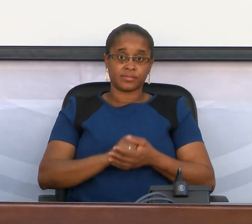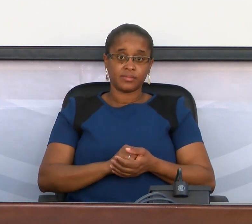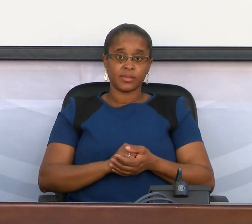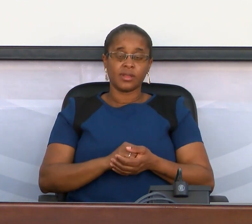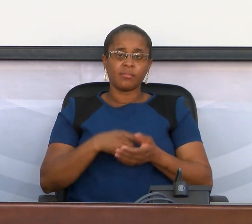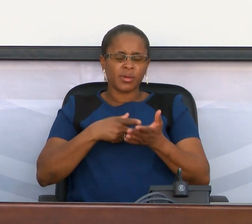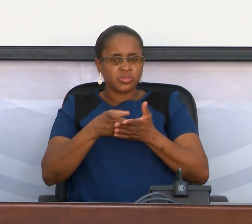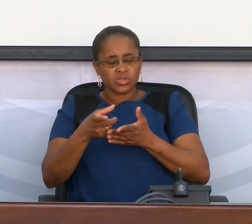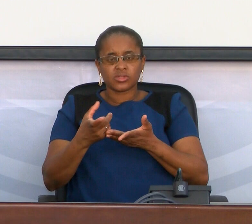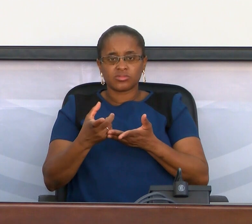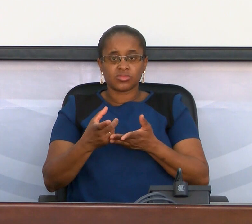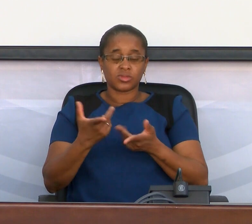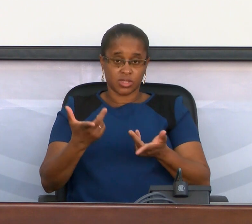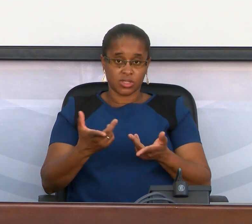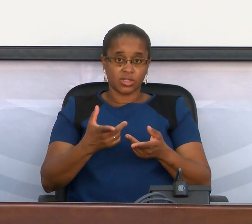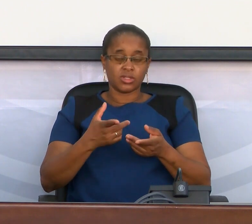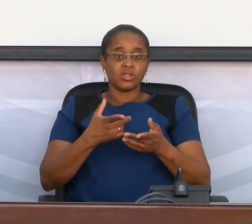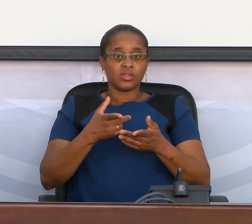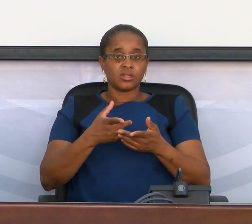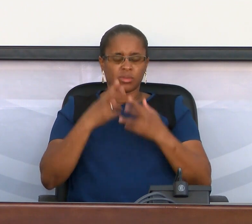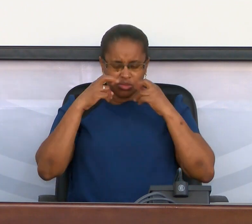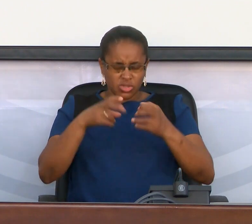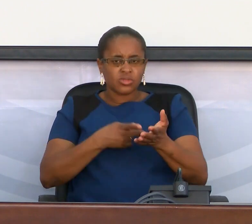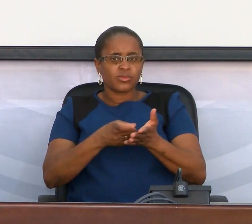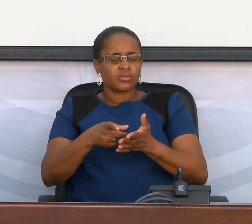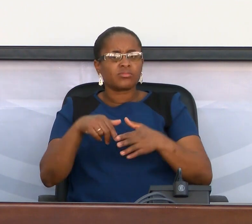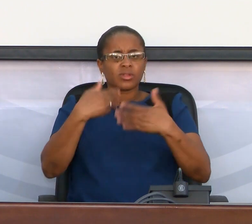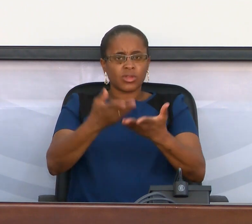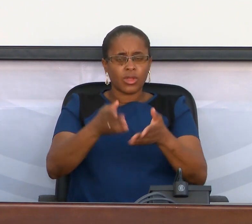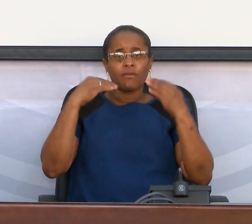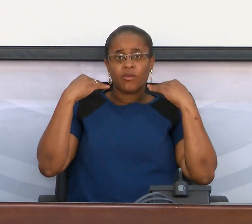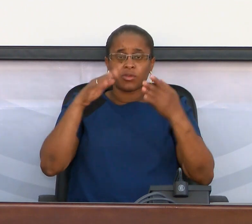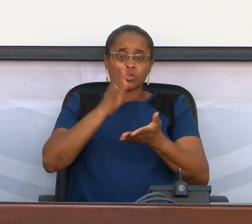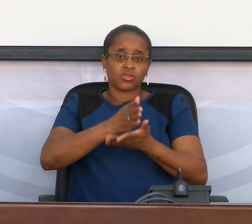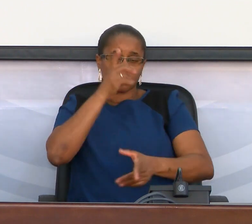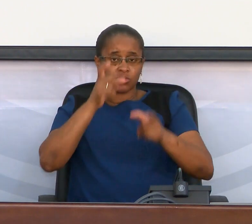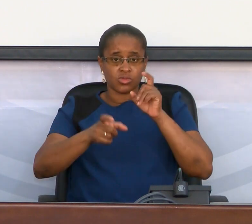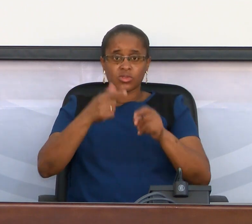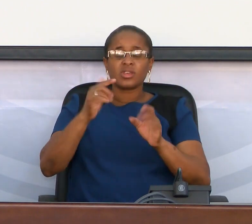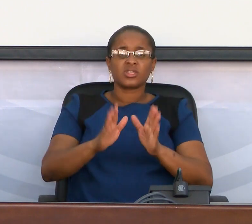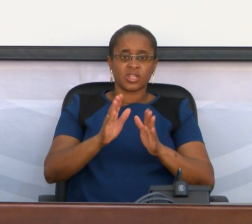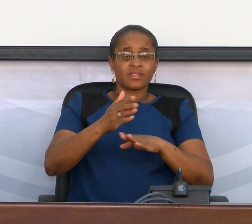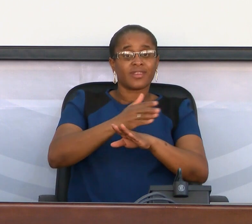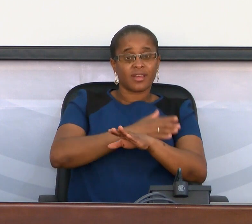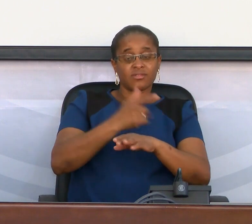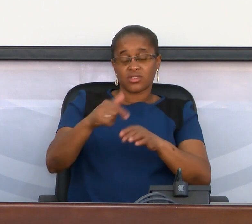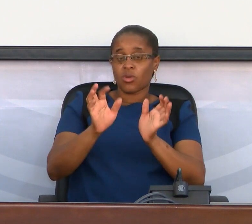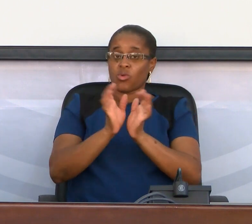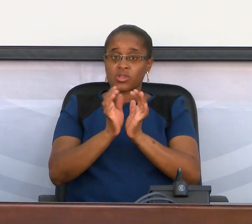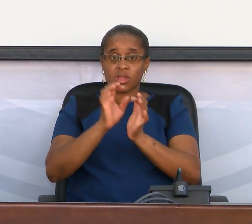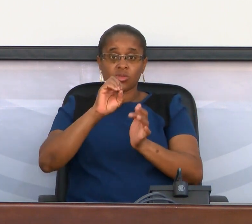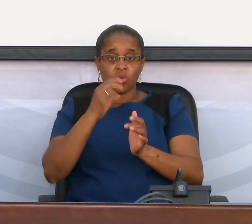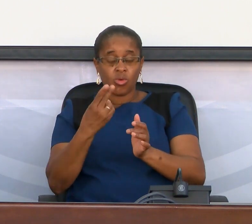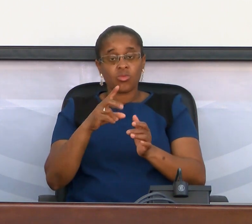de anticorpos dão-nos a informação apenas se a pessoa já teria tido contacto ou não com o